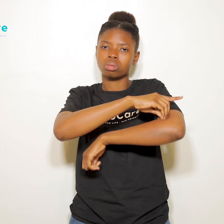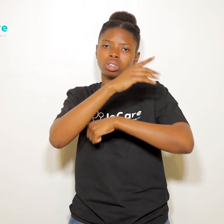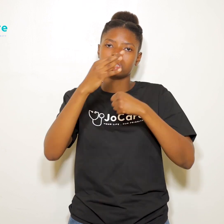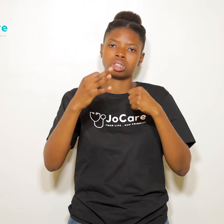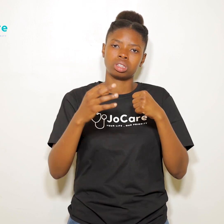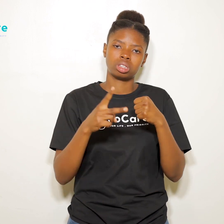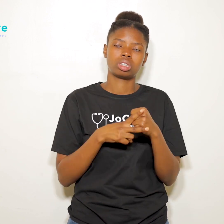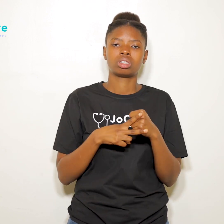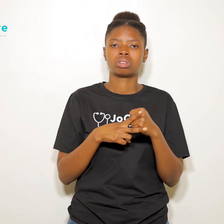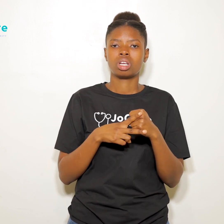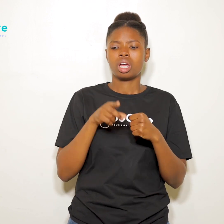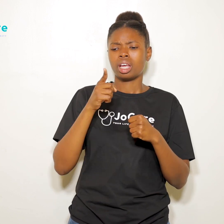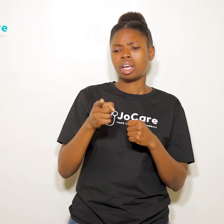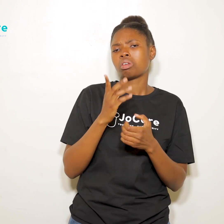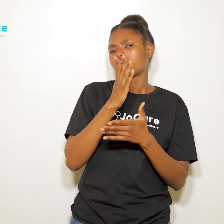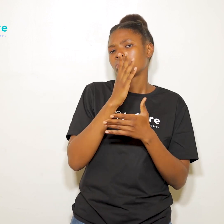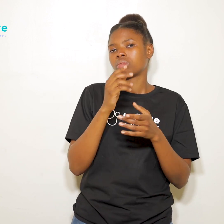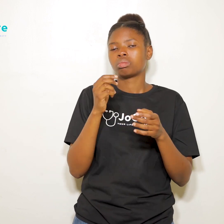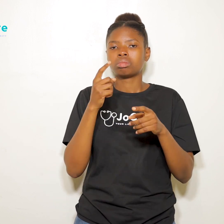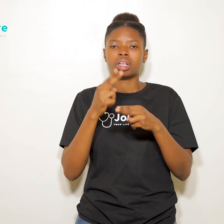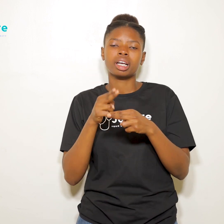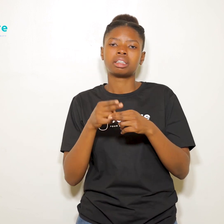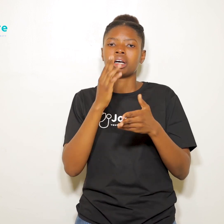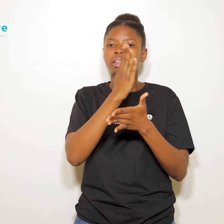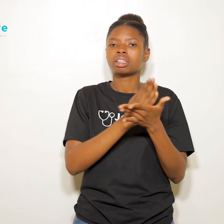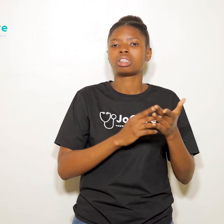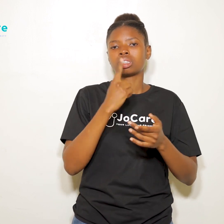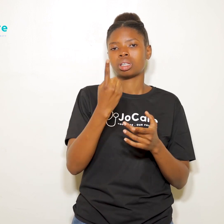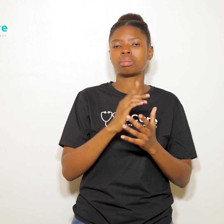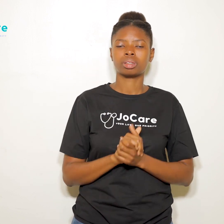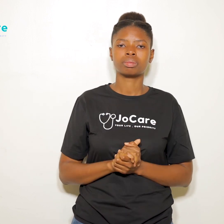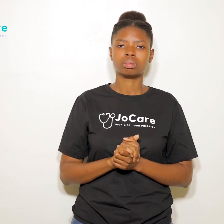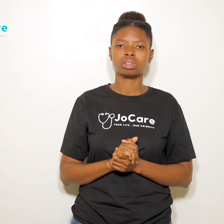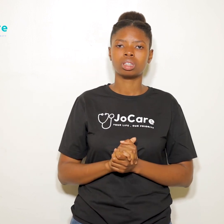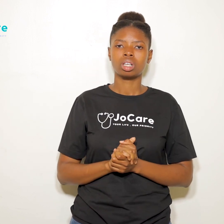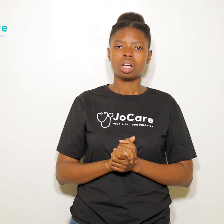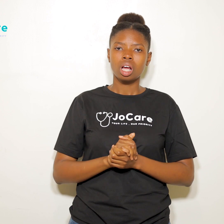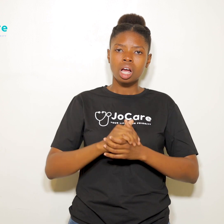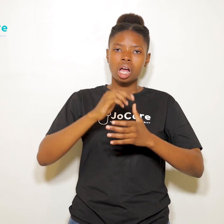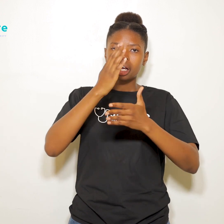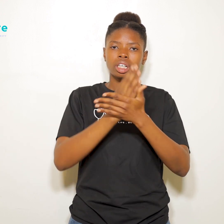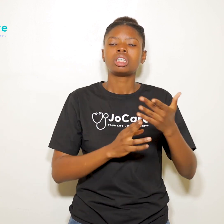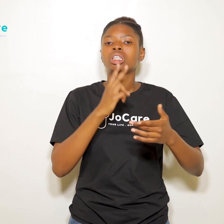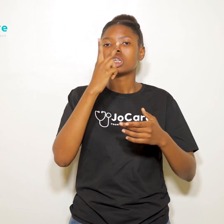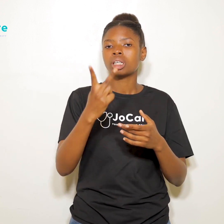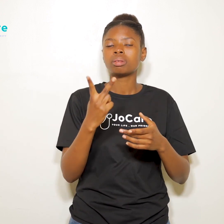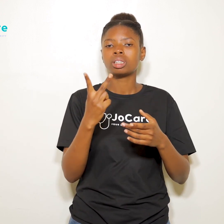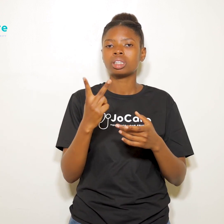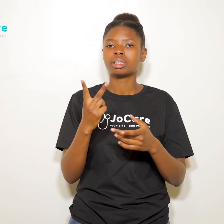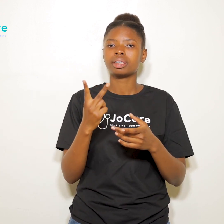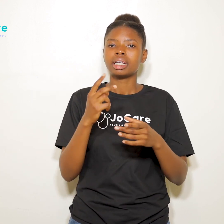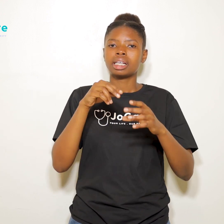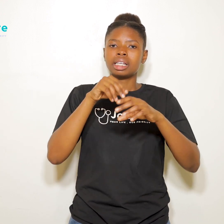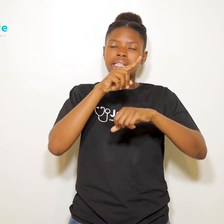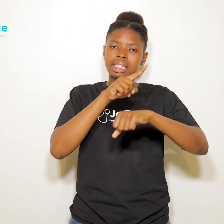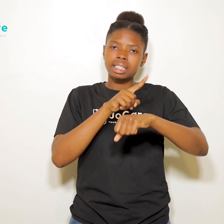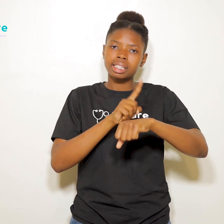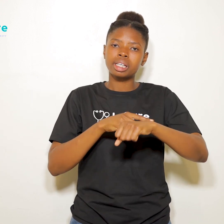Icyo ngicyo nkaba nakita nk'igice cya mbere. Yego. Igice kiba gikurikiyeho rero ni igihe umubiri uba uri